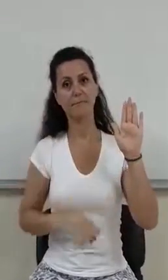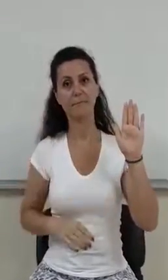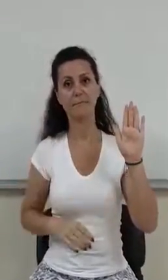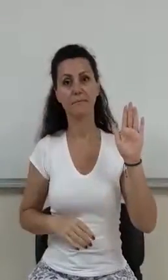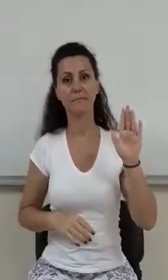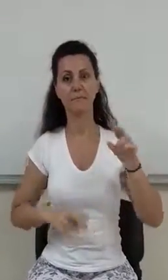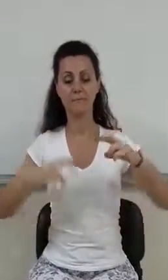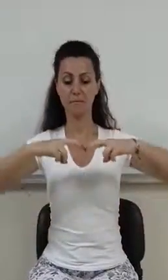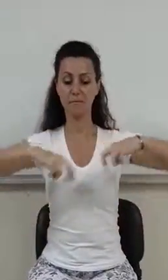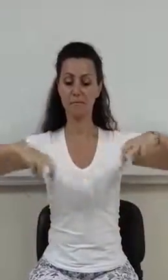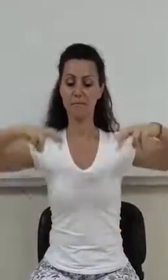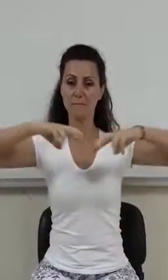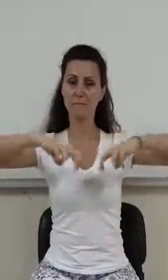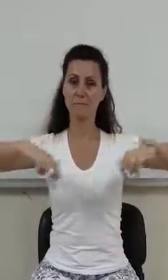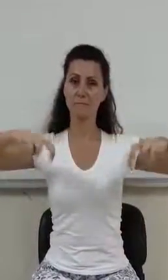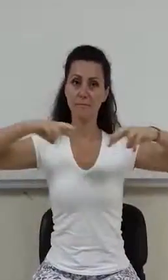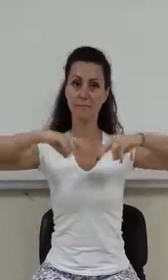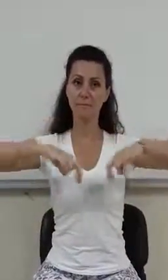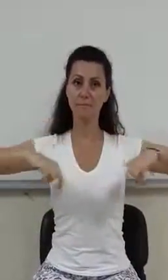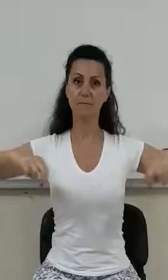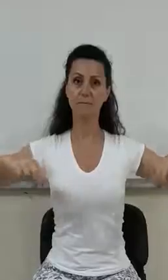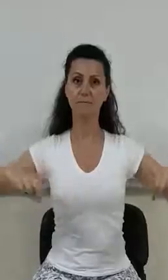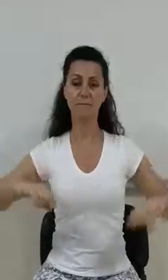konu, ana sınıfı,